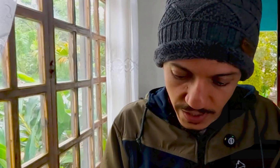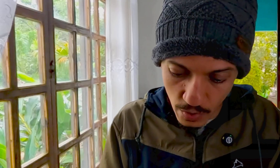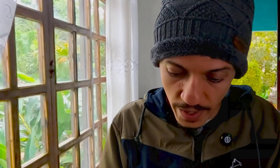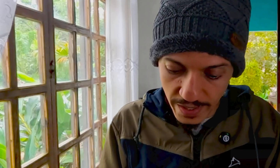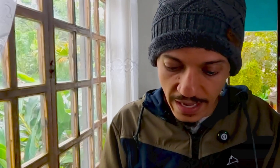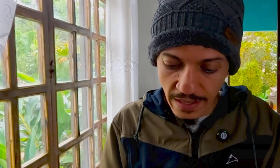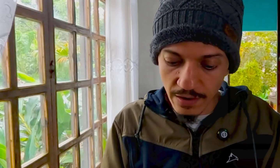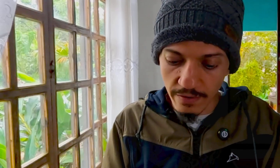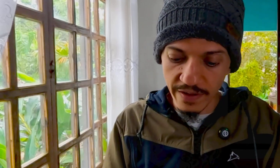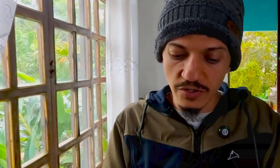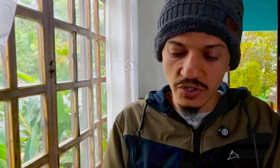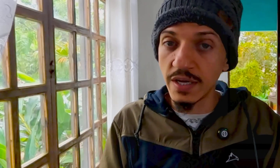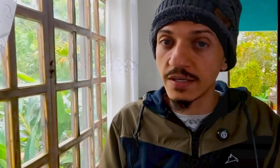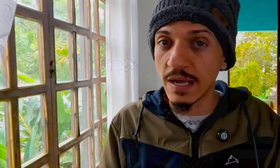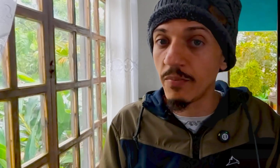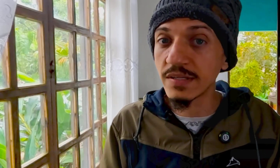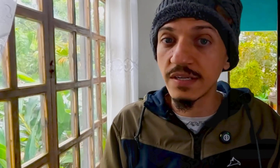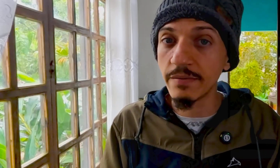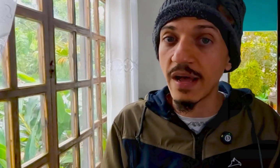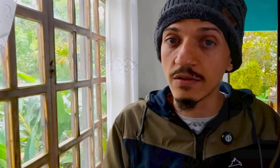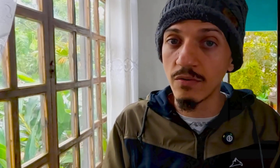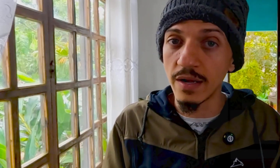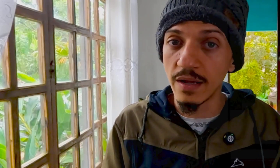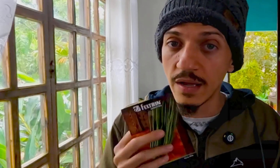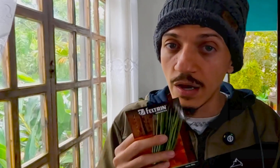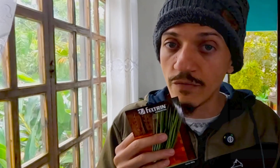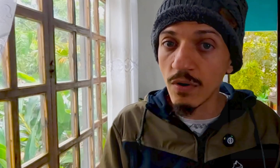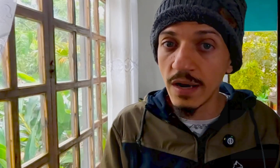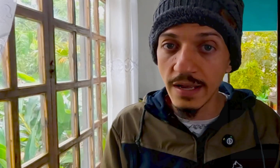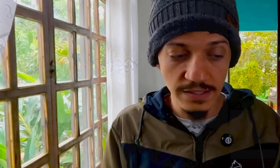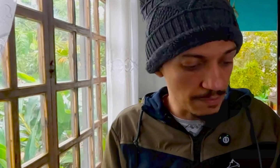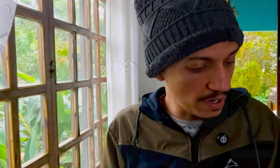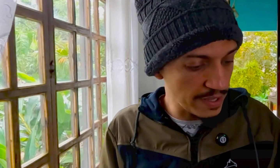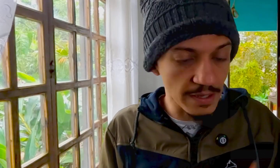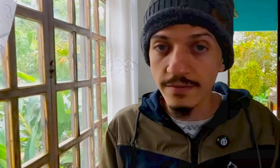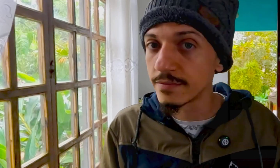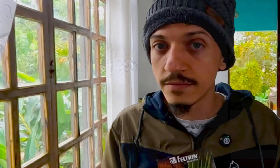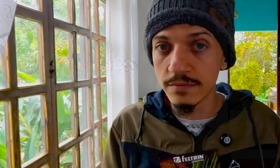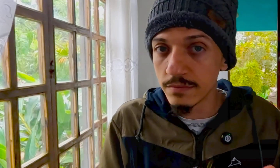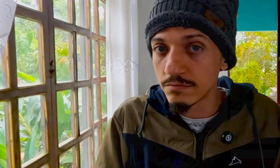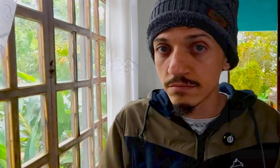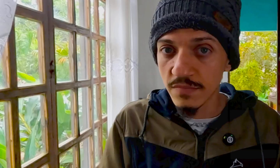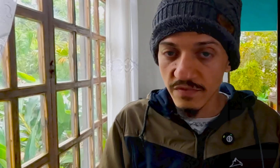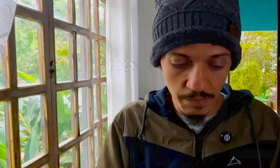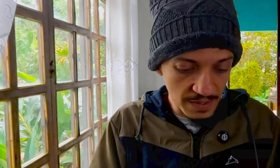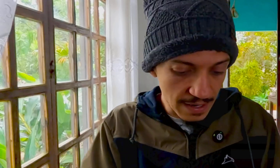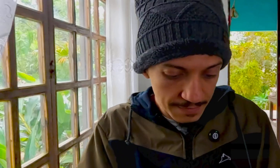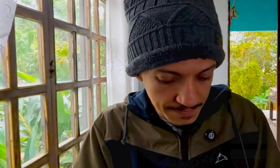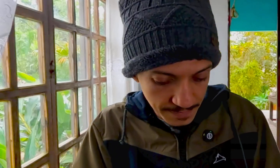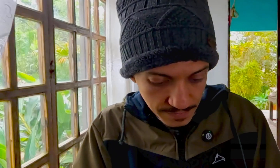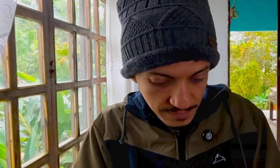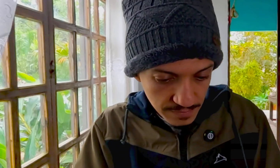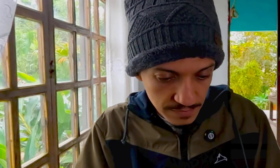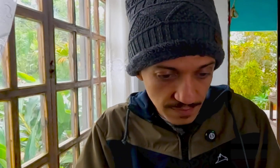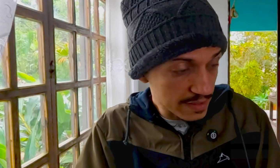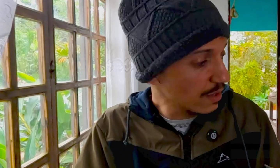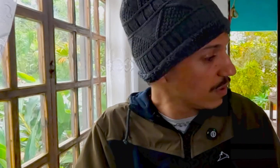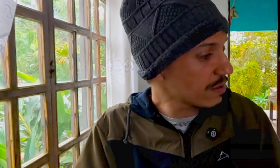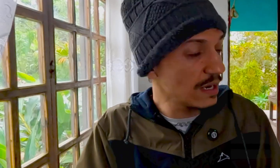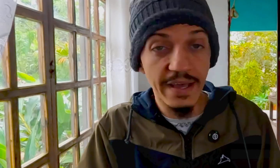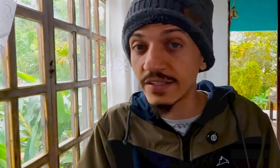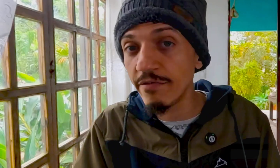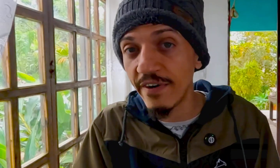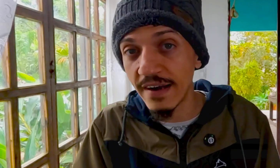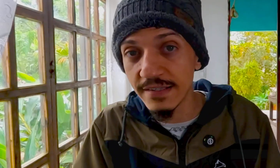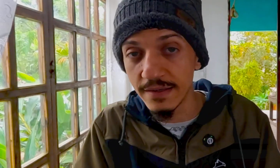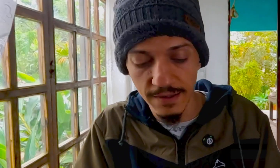depois de 80 a 90 dias, após a semeadura, eu vou colher cebolinha. Vou plantar. E tem um outro